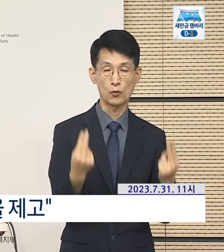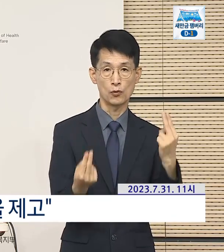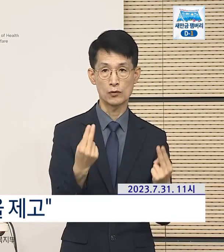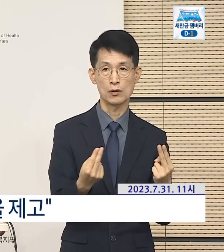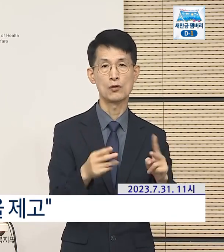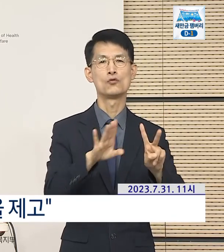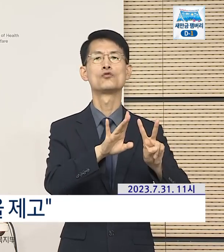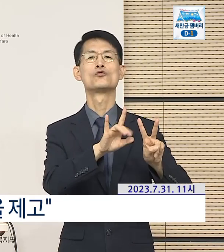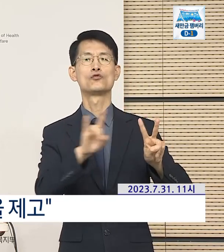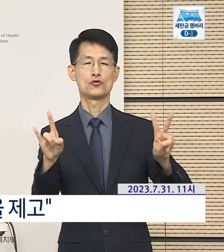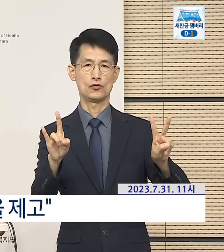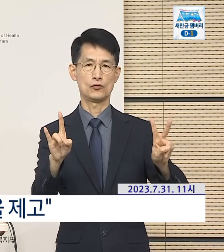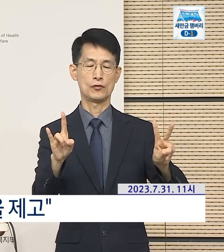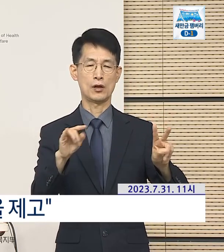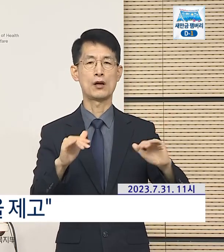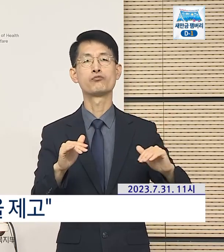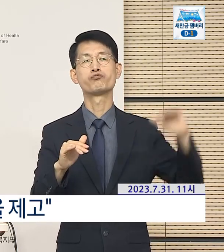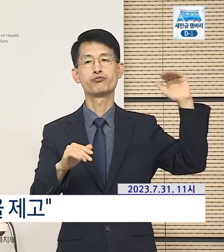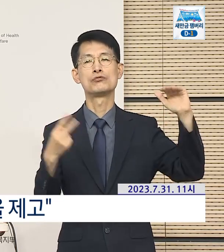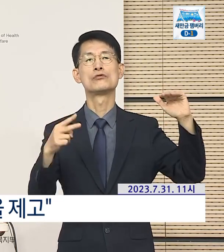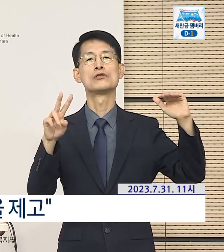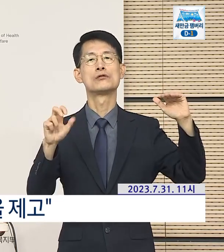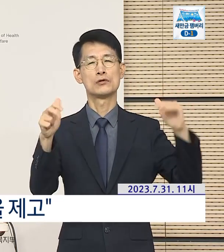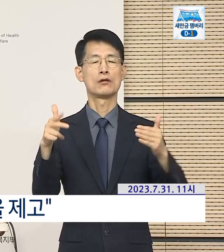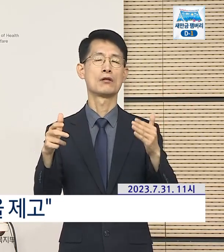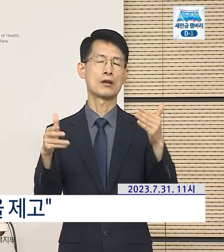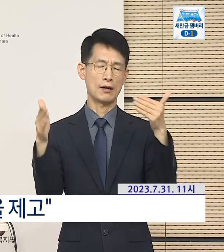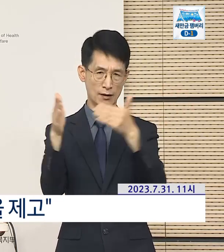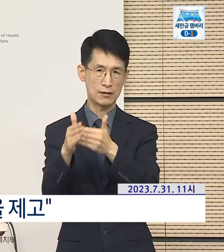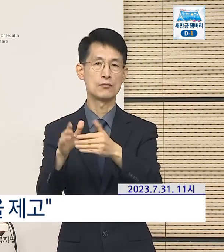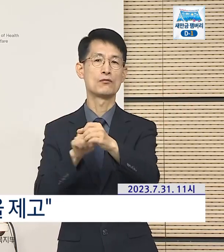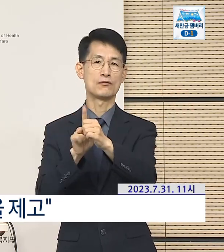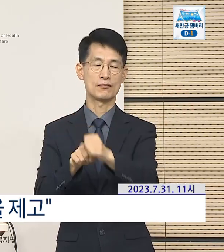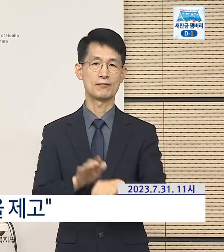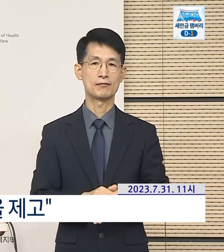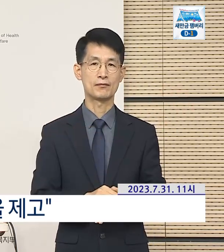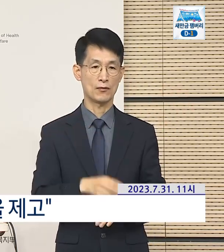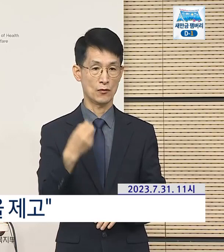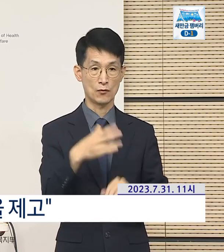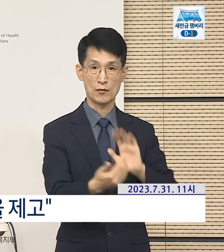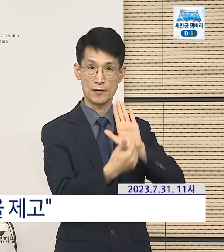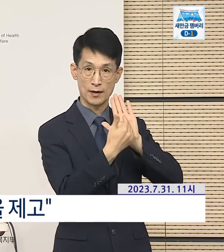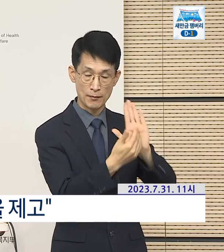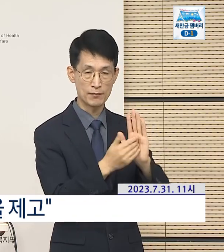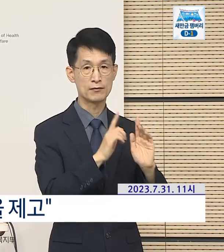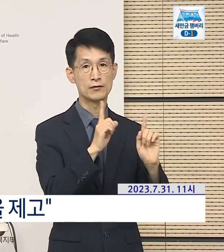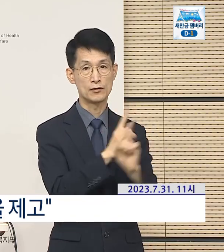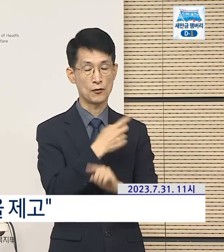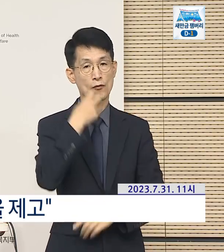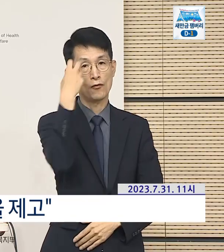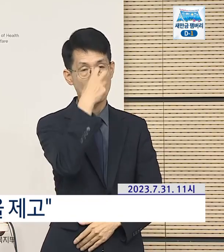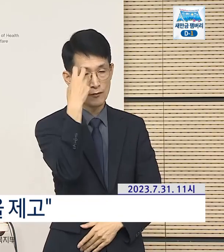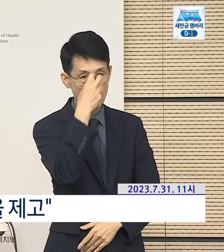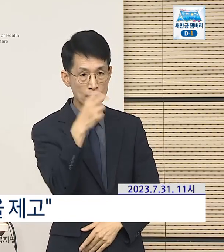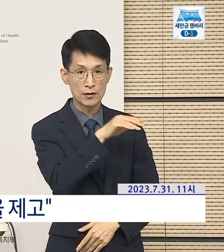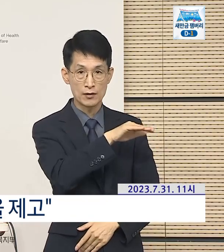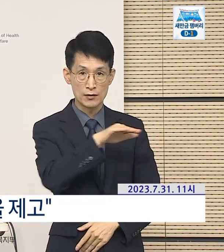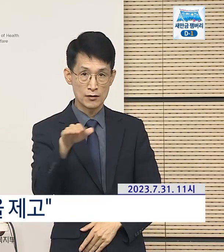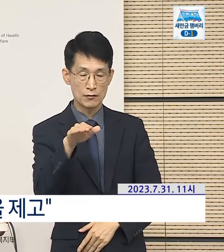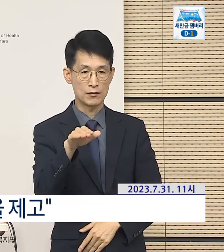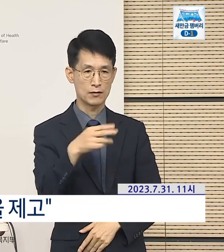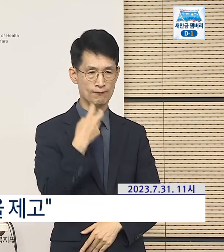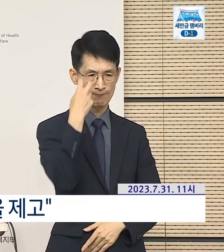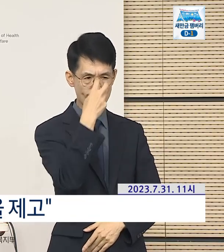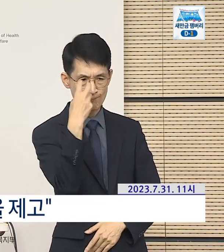2배 이상 높이겠습니다 네 번째 예방 치료 관리 수준에 대한 모니터링